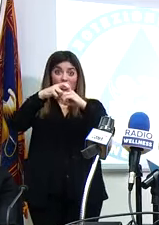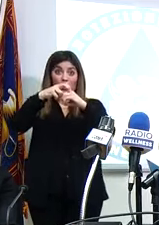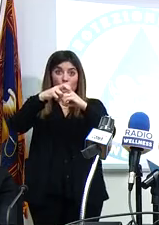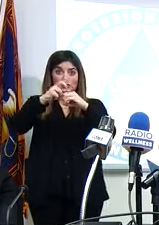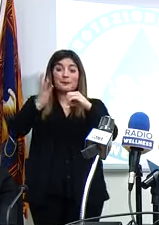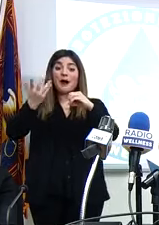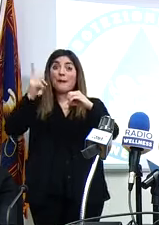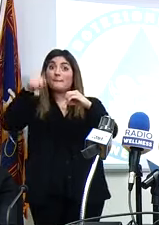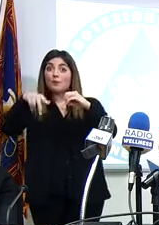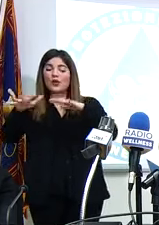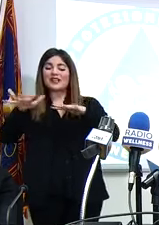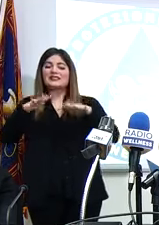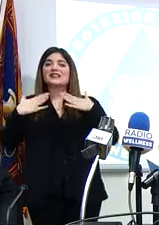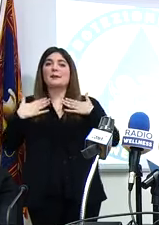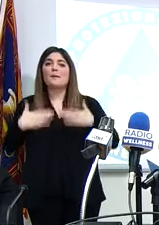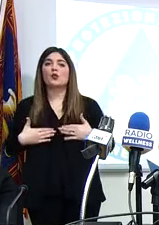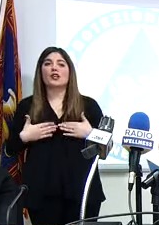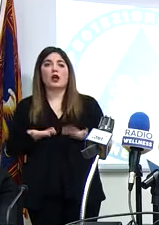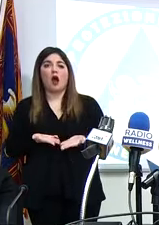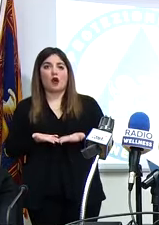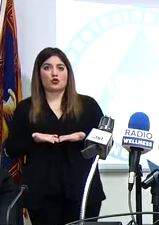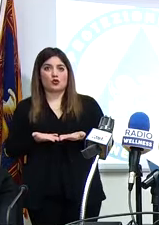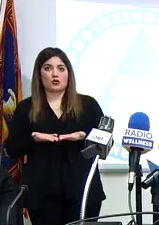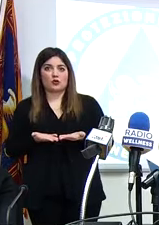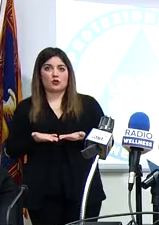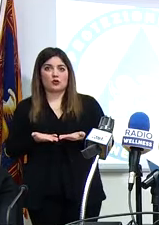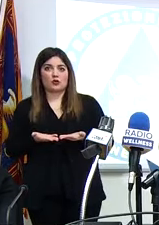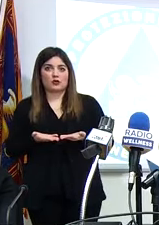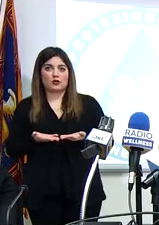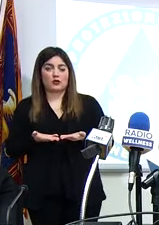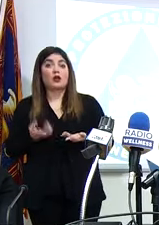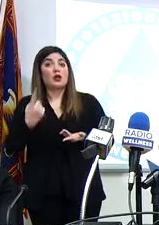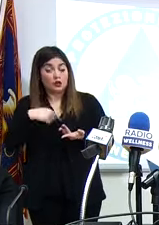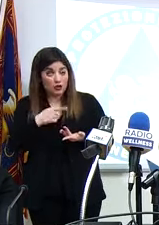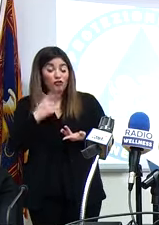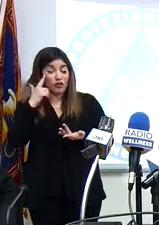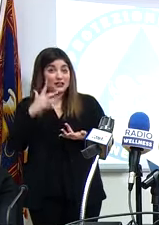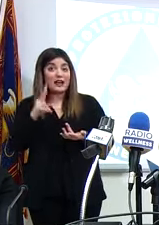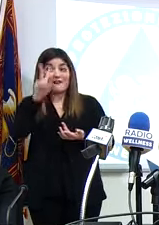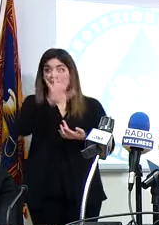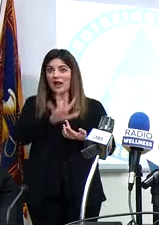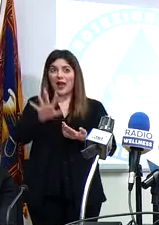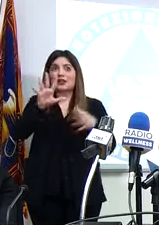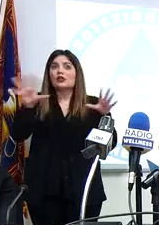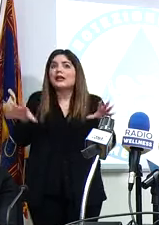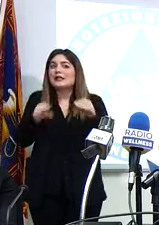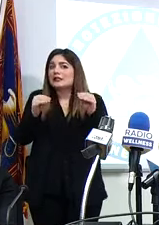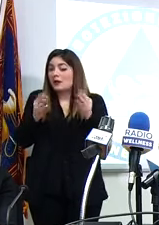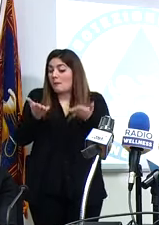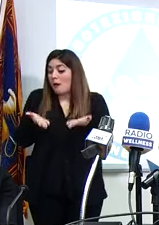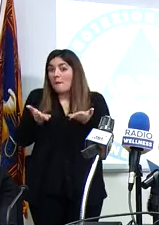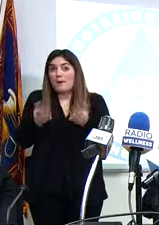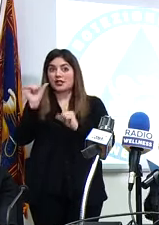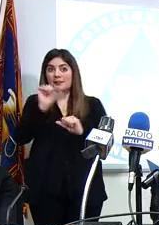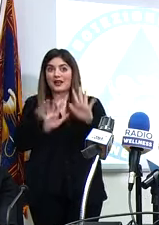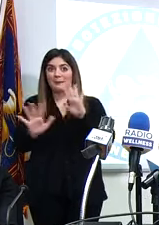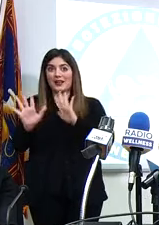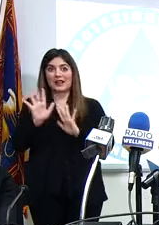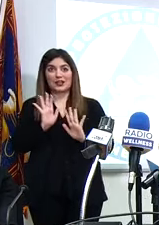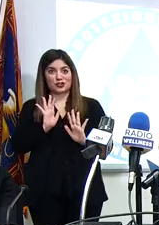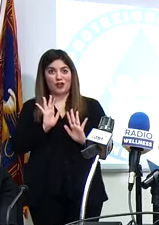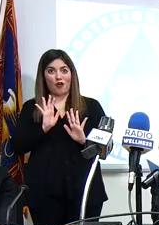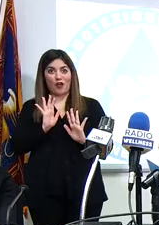immunitario, cioè valutare, e il Veneto ha appena iniziato una sperimentazione di vedere qual è la situazione